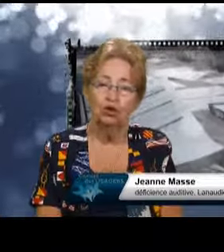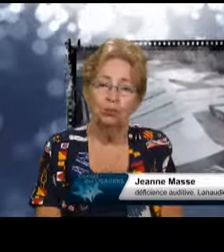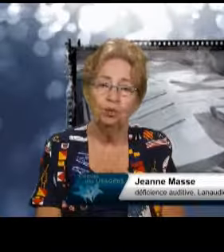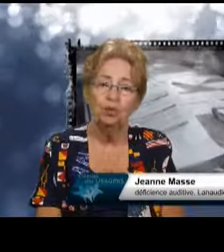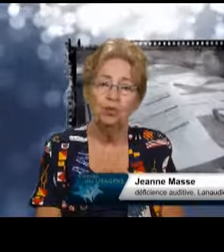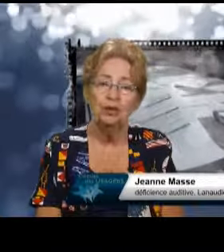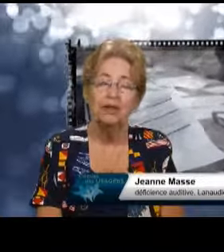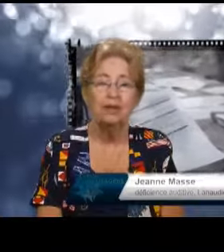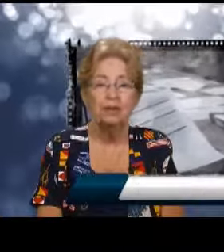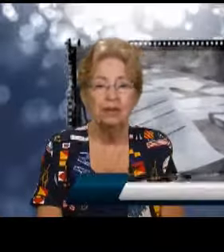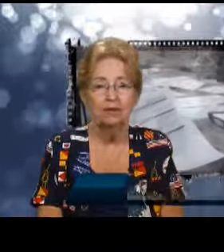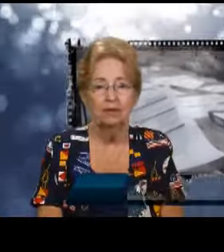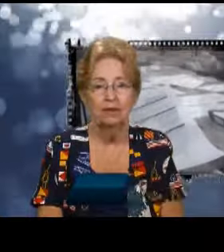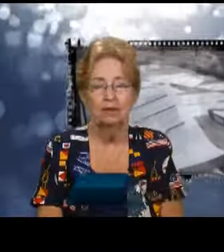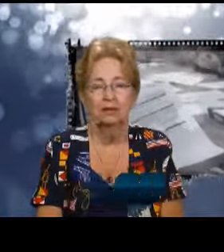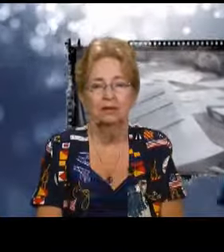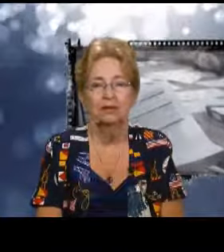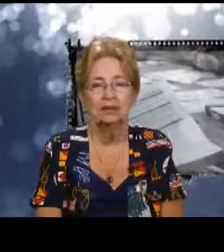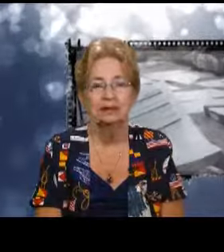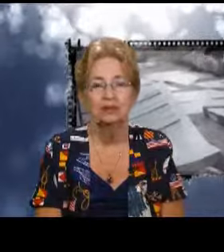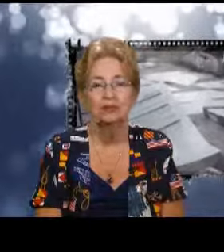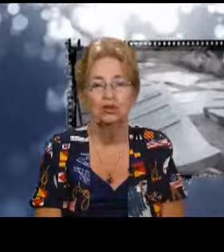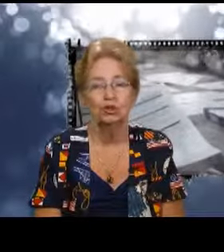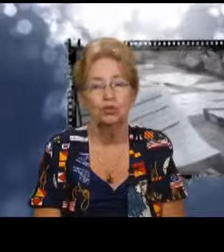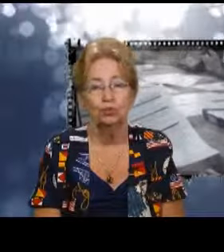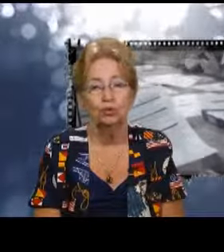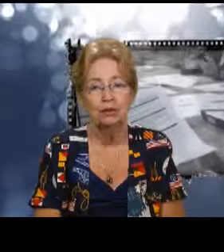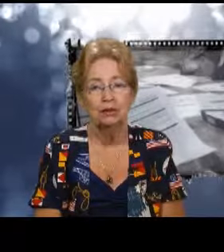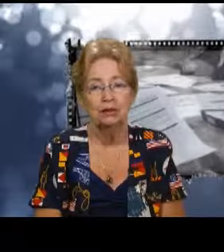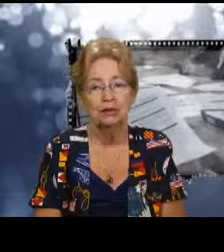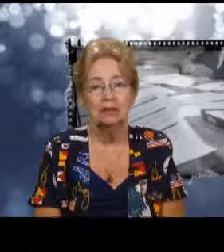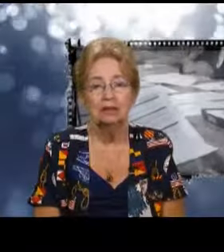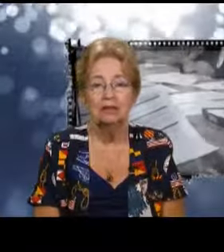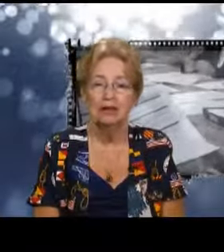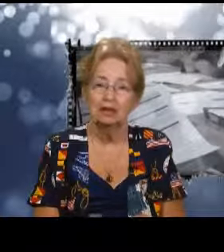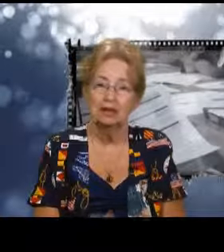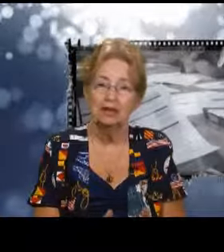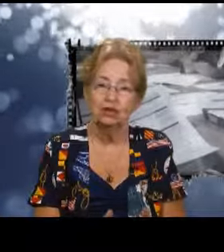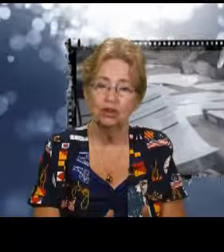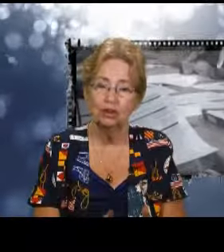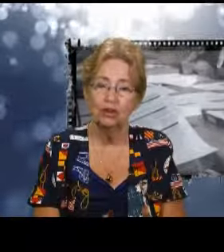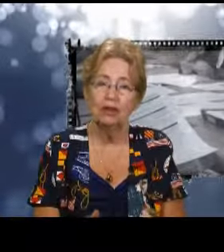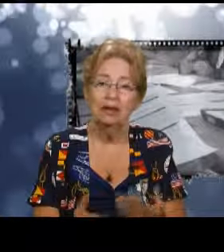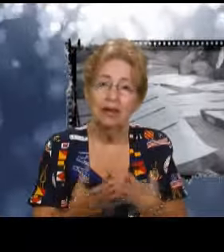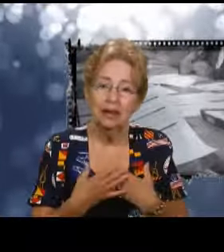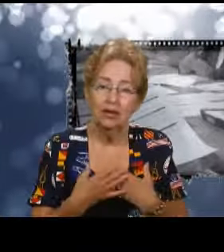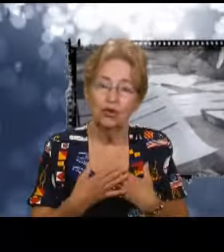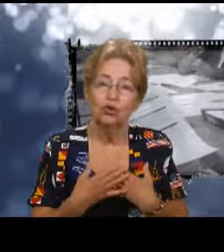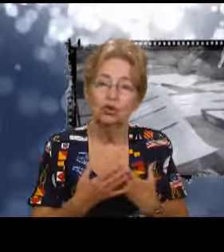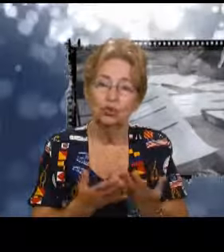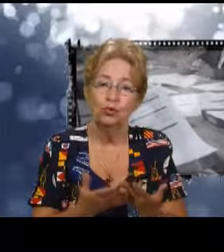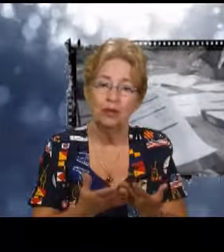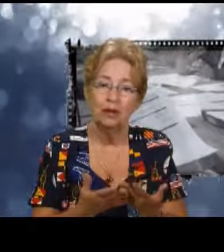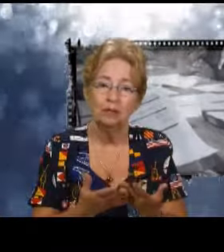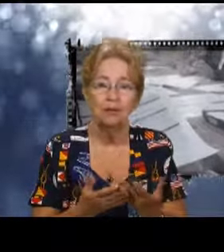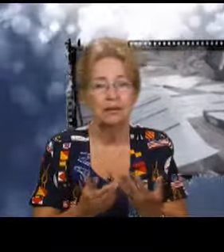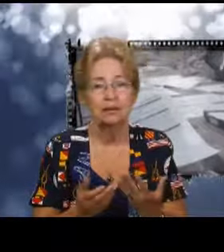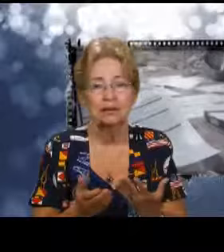peux témoigner des bienfaits des services du bouclier dans la vie des gens, car je suis moi-même